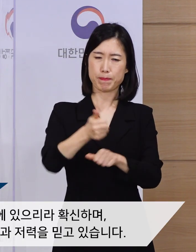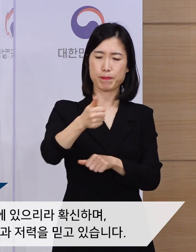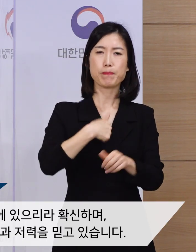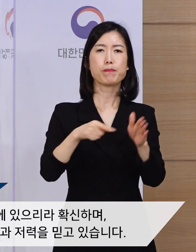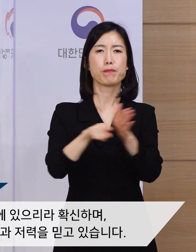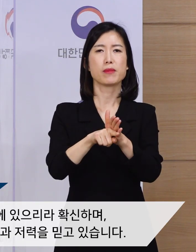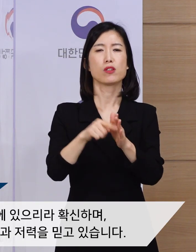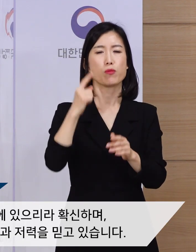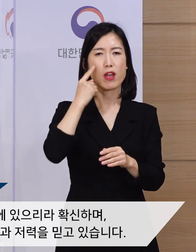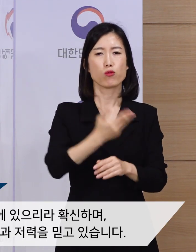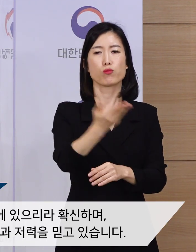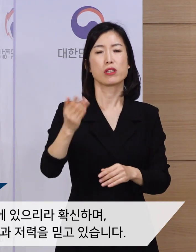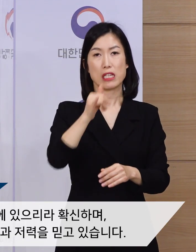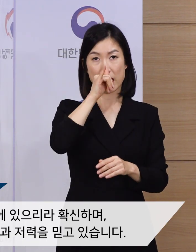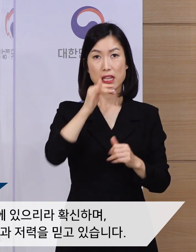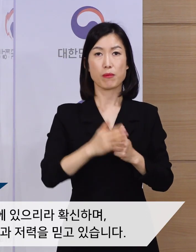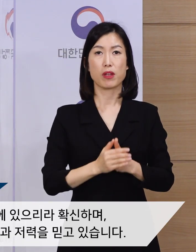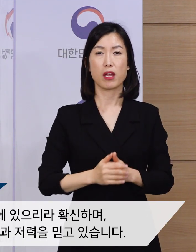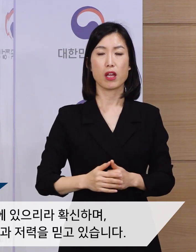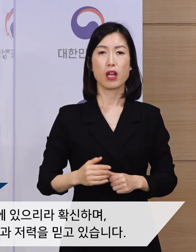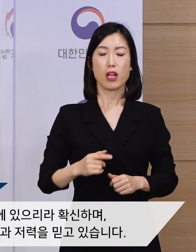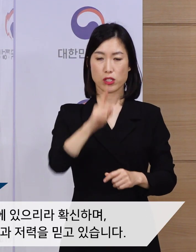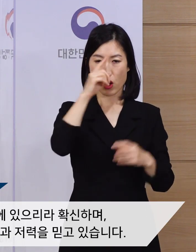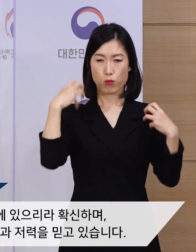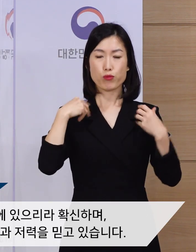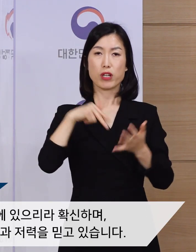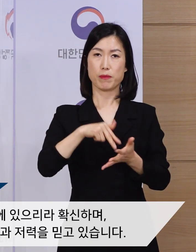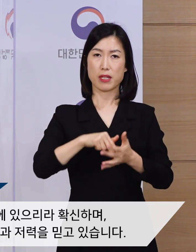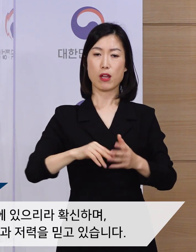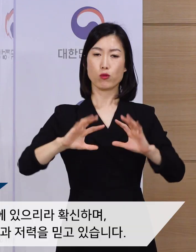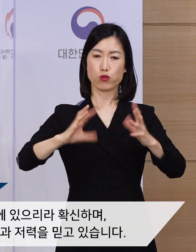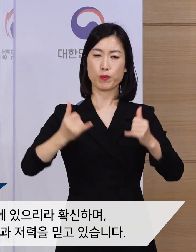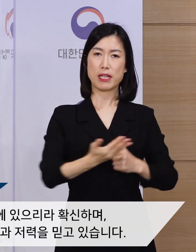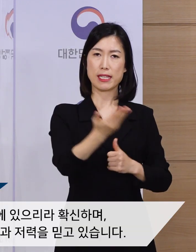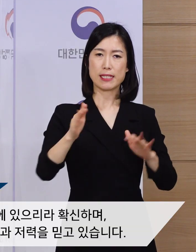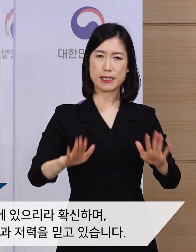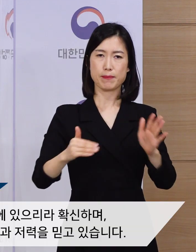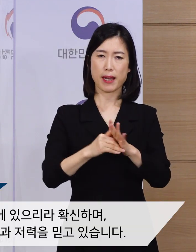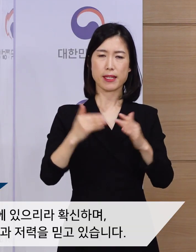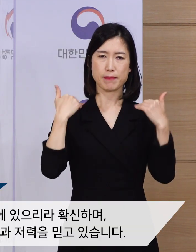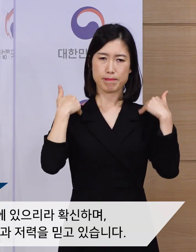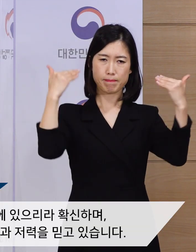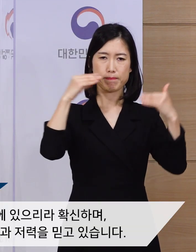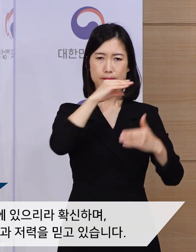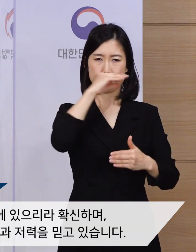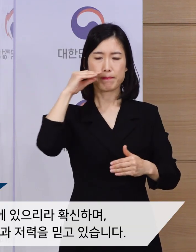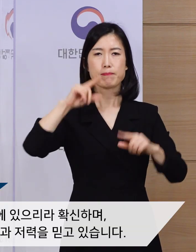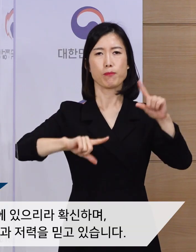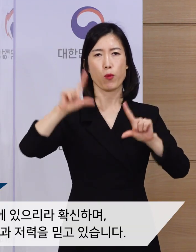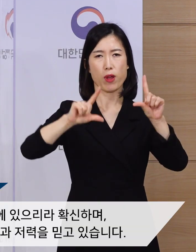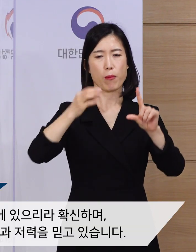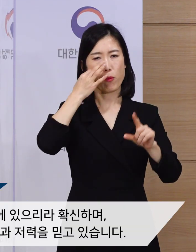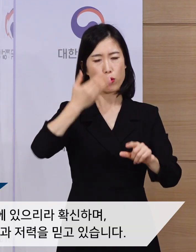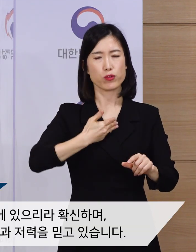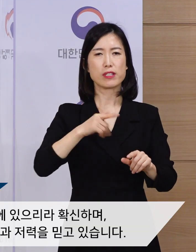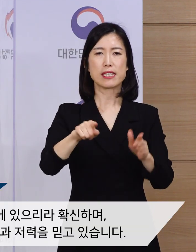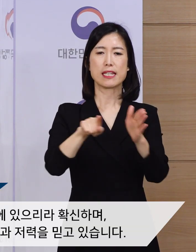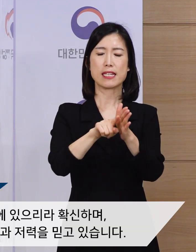확신하며 정부는 우리 국민들이 보여주신 성숙한 시민의식과 저력을 믿고